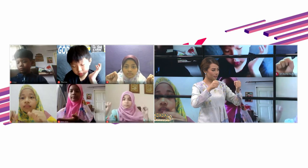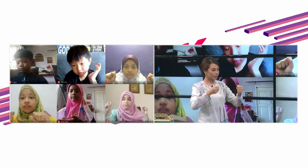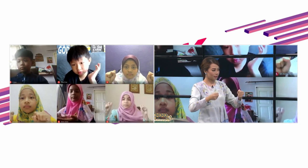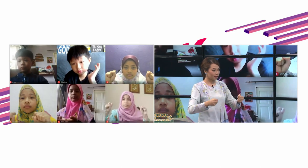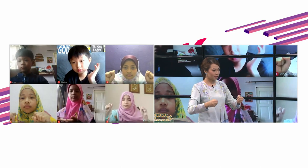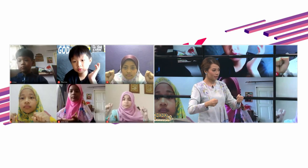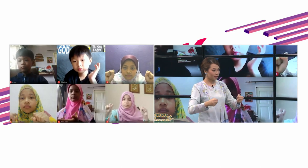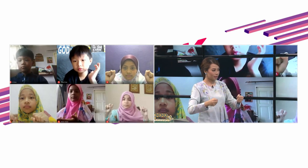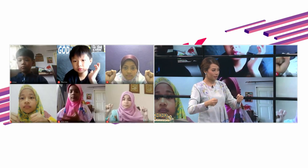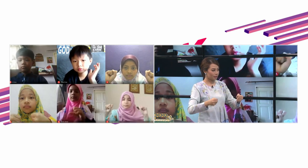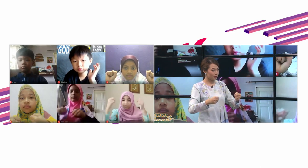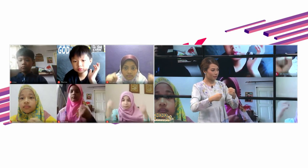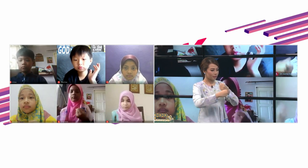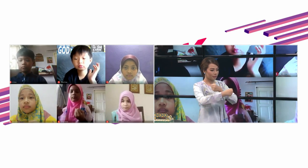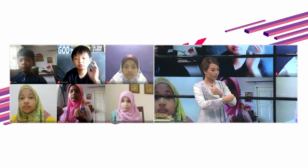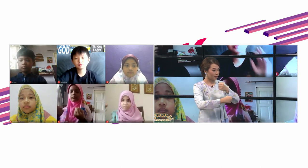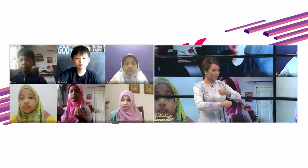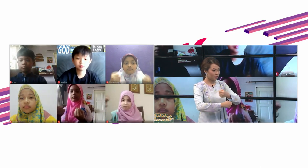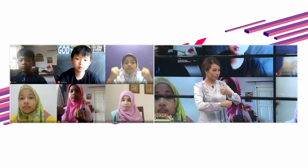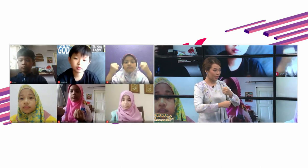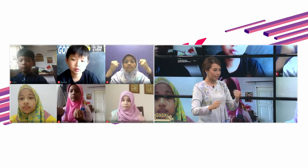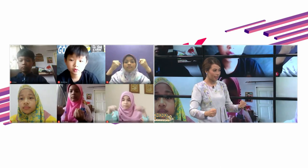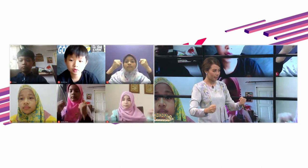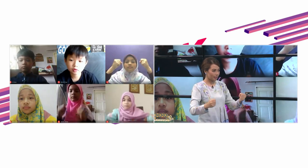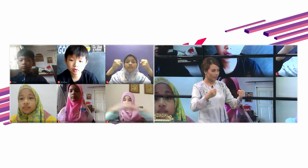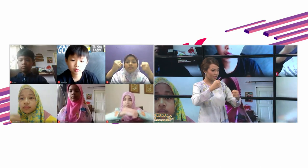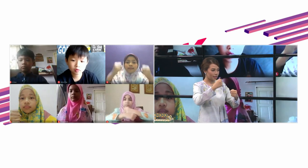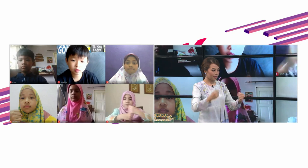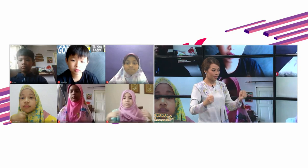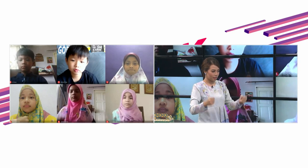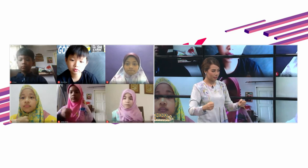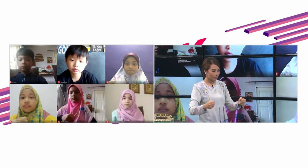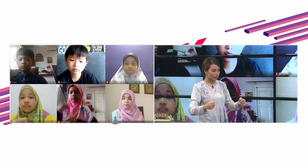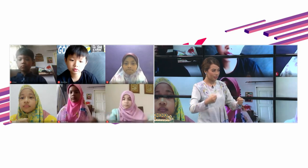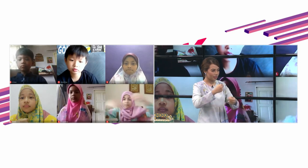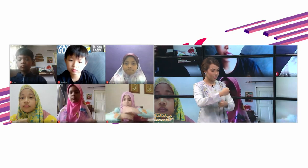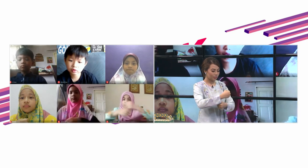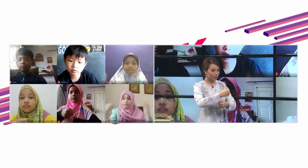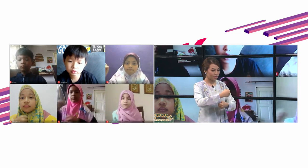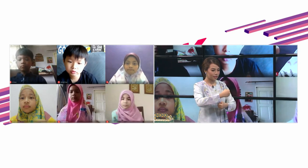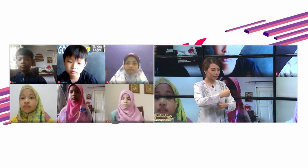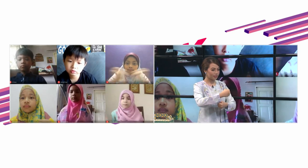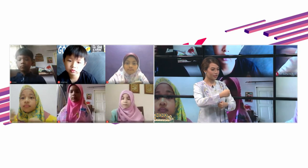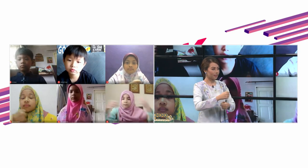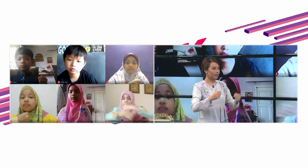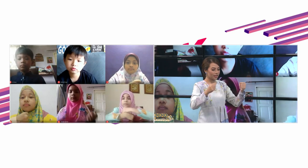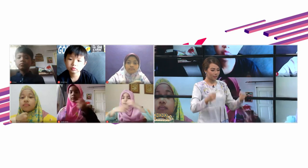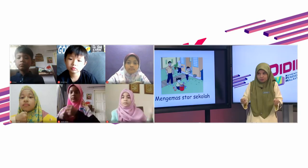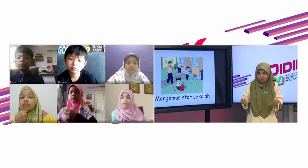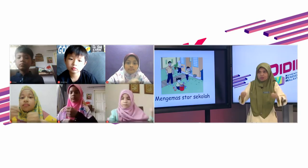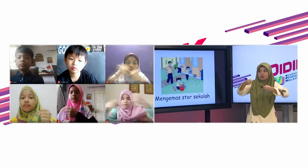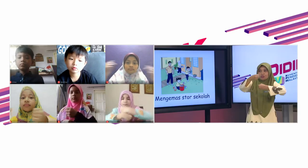Buat macam bilik. Store. Satu. Satu. Dua. Dua. Okey, semula.